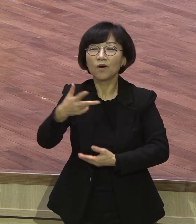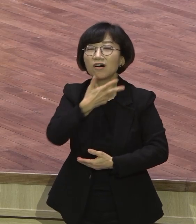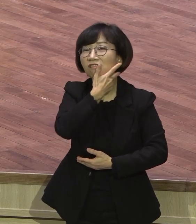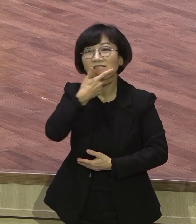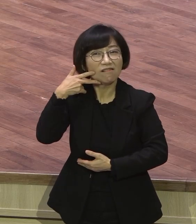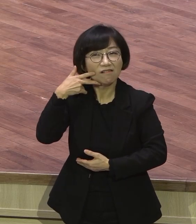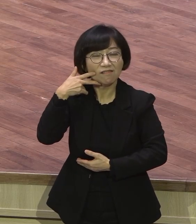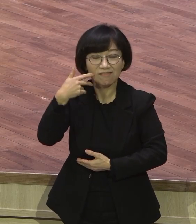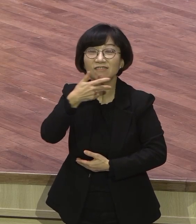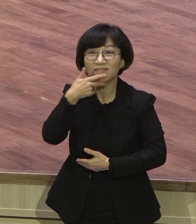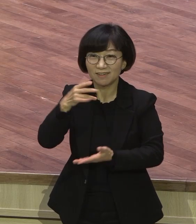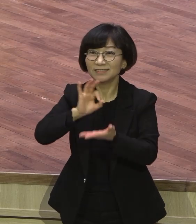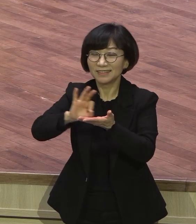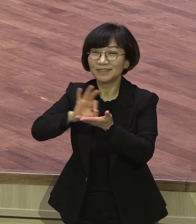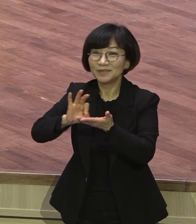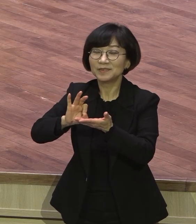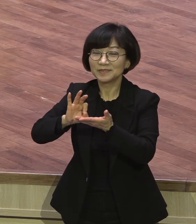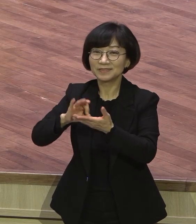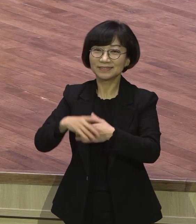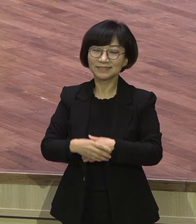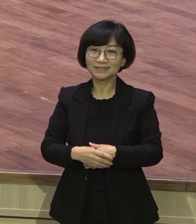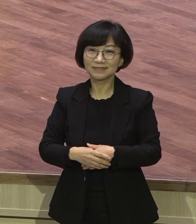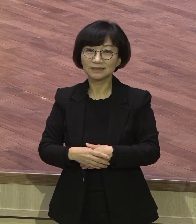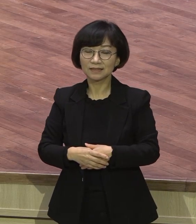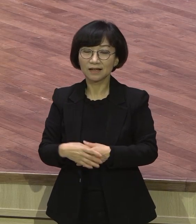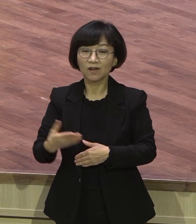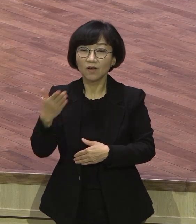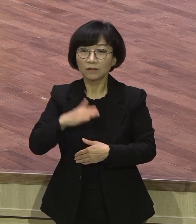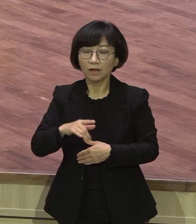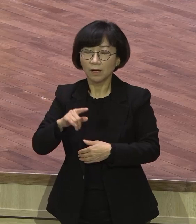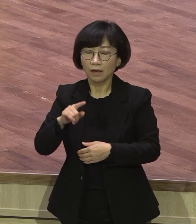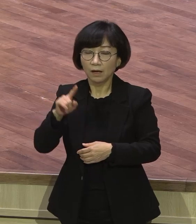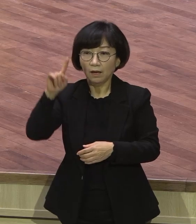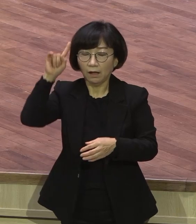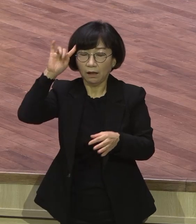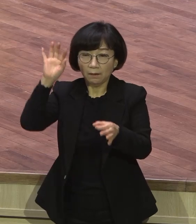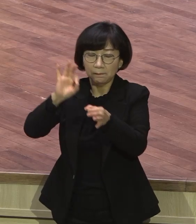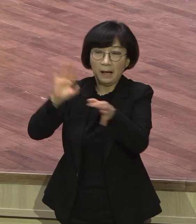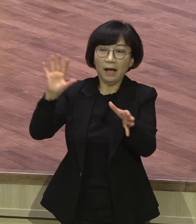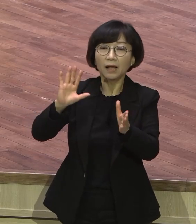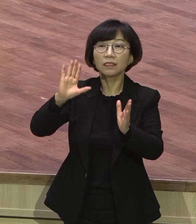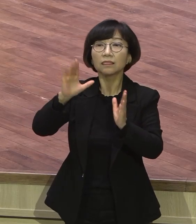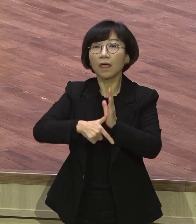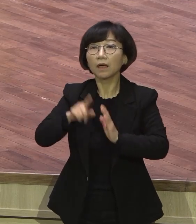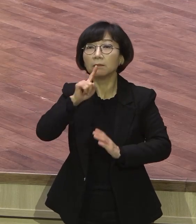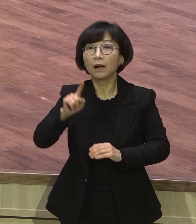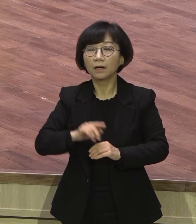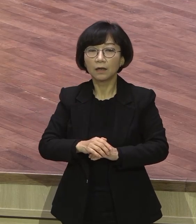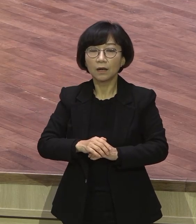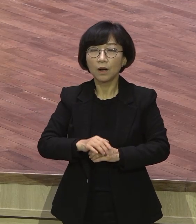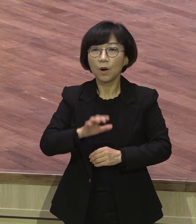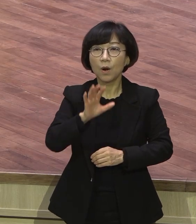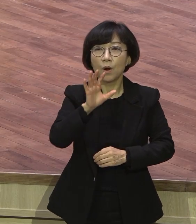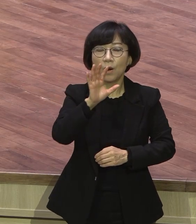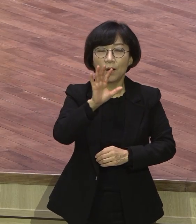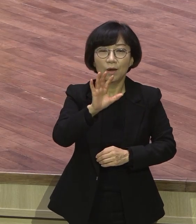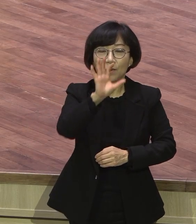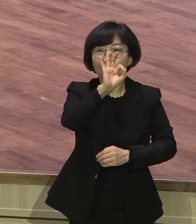상황에 놀라운 상황에 처해지면 공통적으로 서는 말이 무슨 말이냐고 오 마이 갓 그래요.